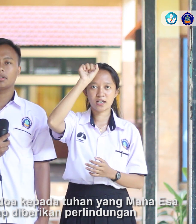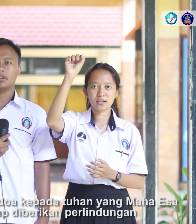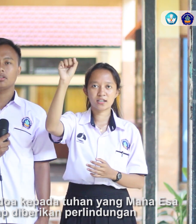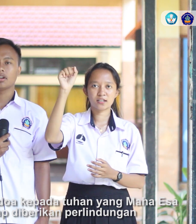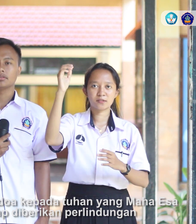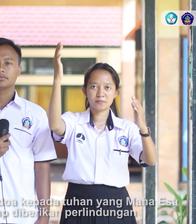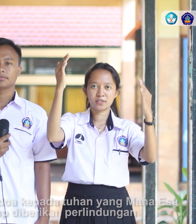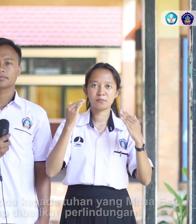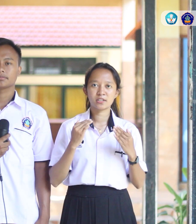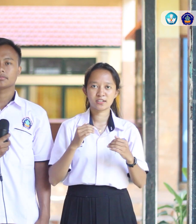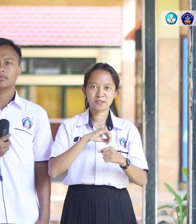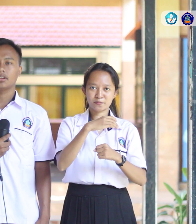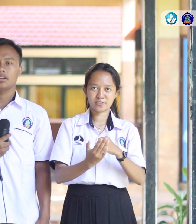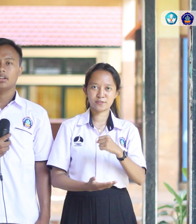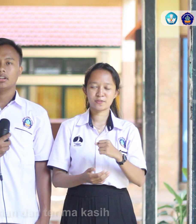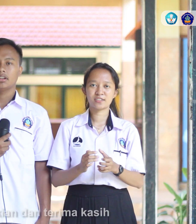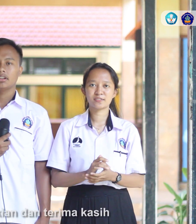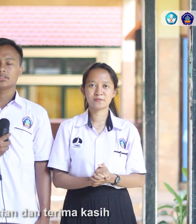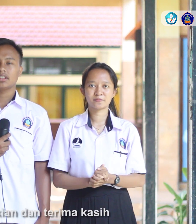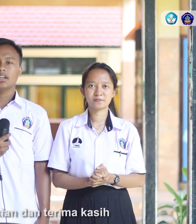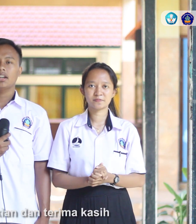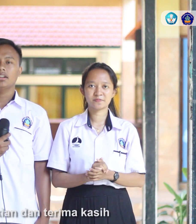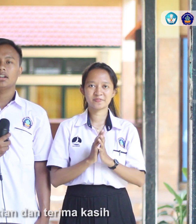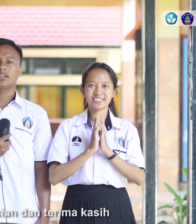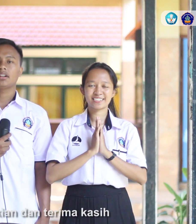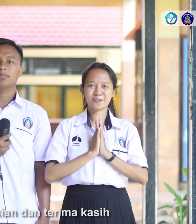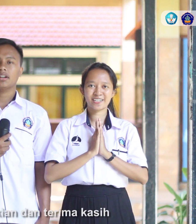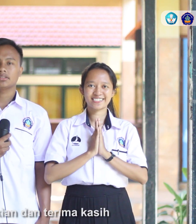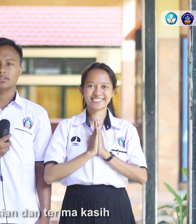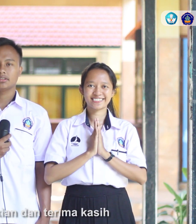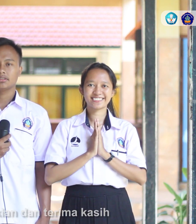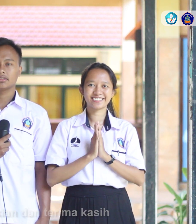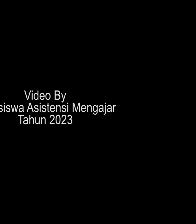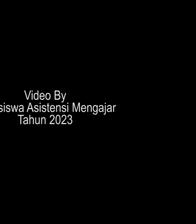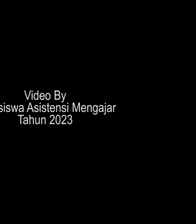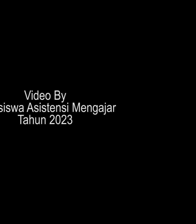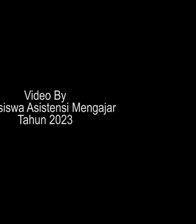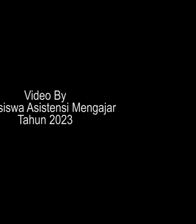diberikan perlindungan. Sekian dan terima kasih.